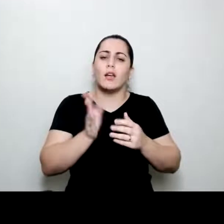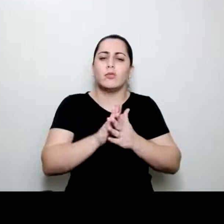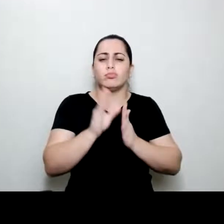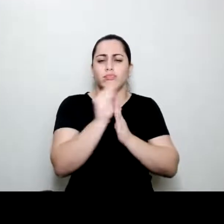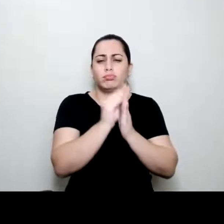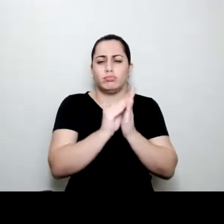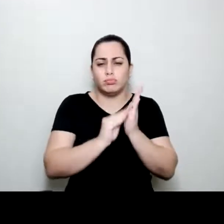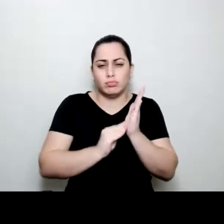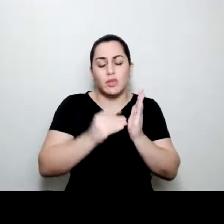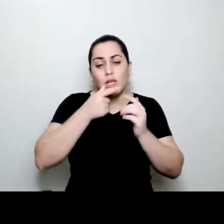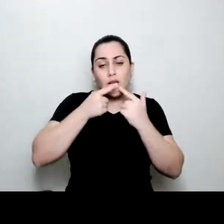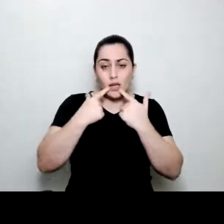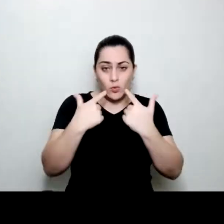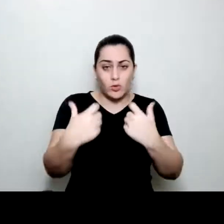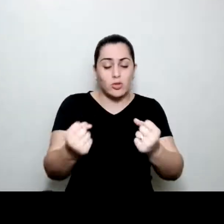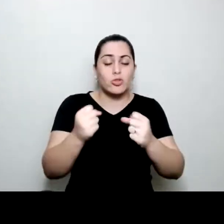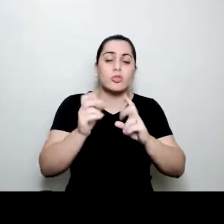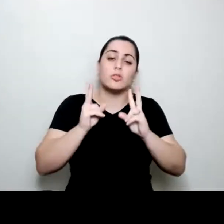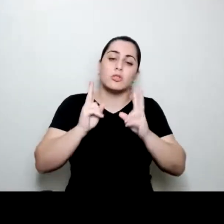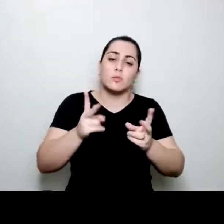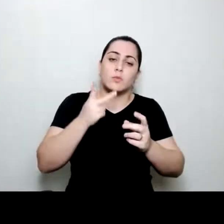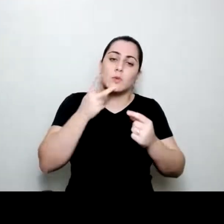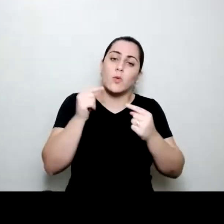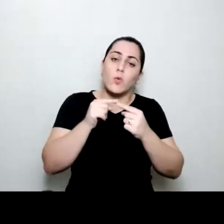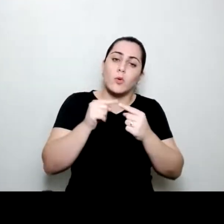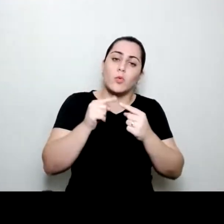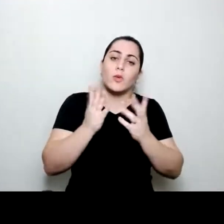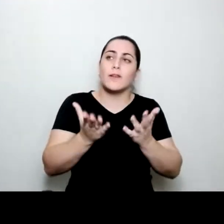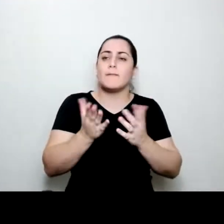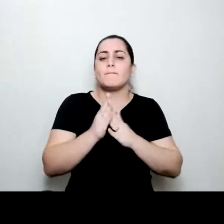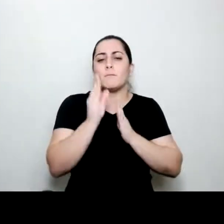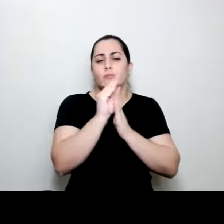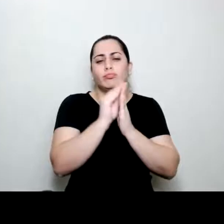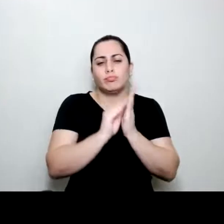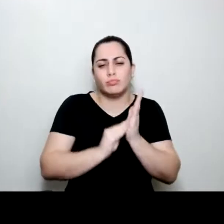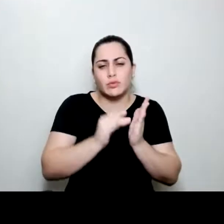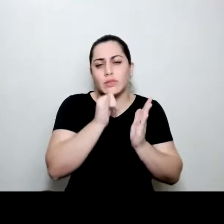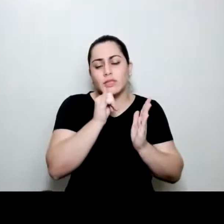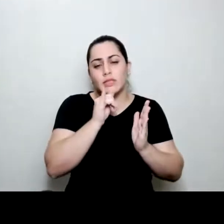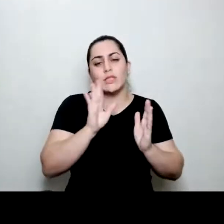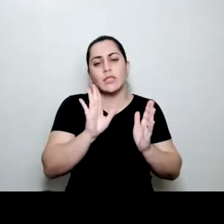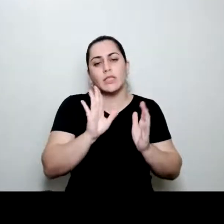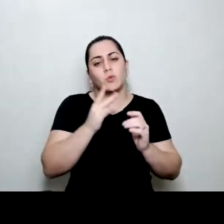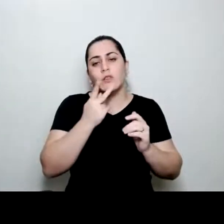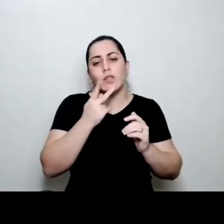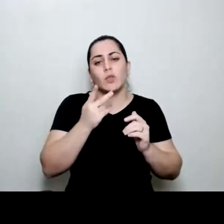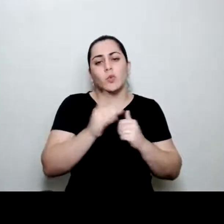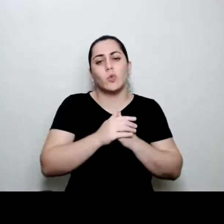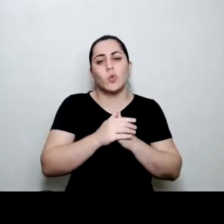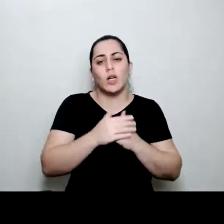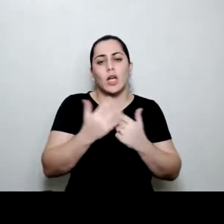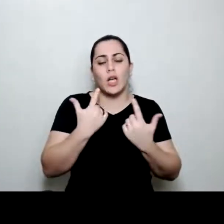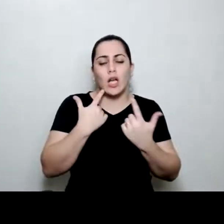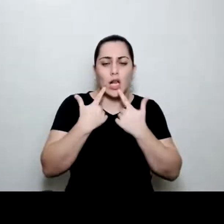linguística, estamos quase sempre nos referindo à documentação, estamos falando de documentação de línguas subdocumentadas,